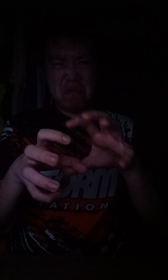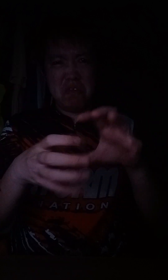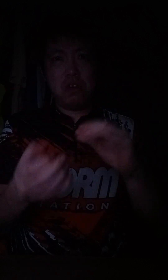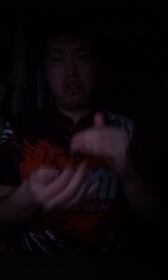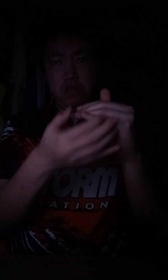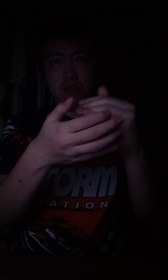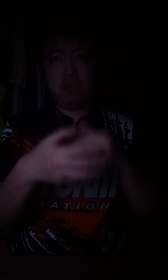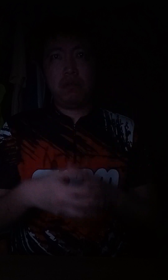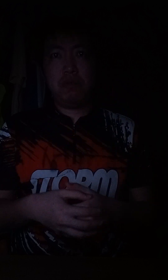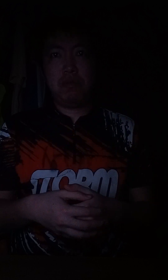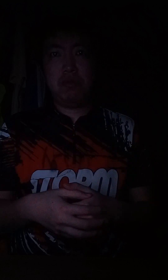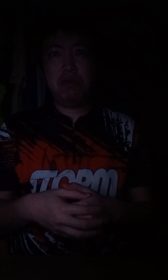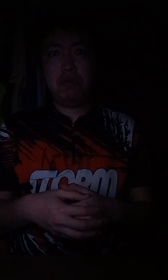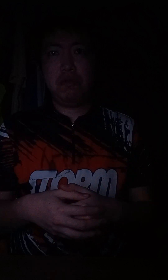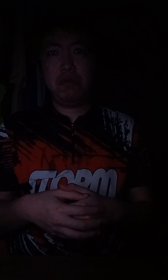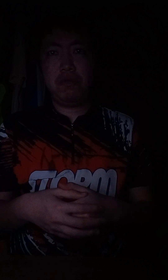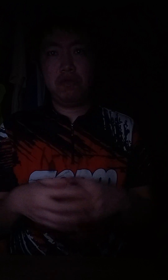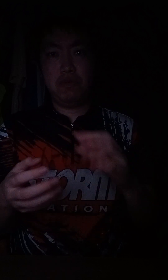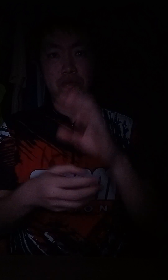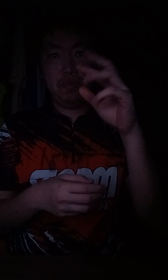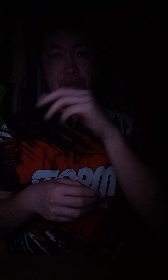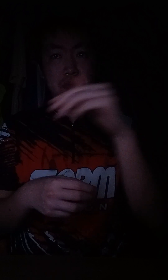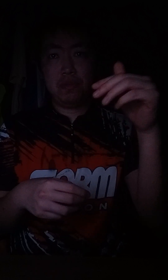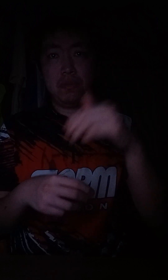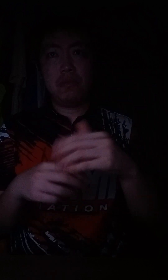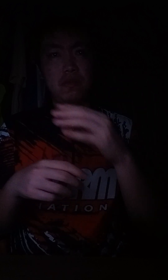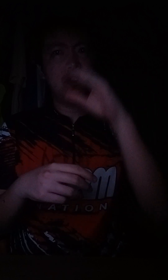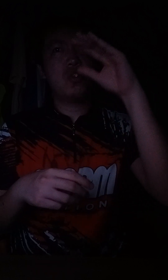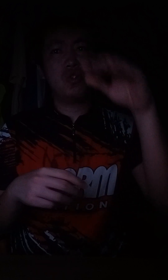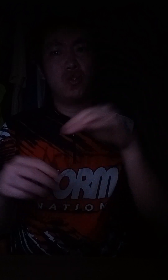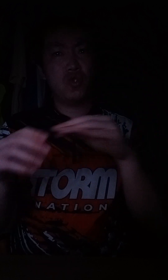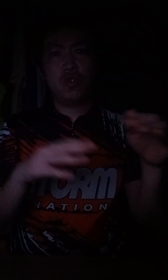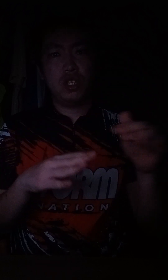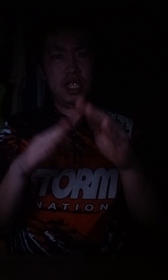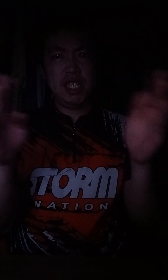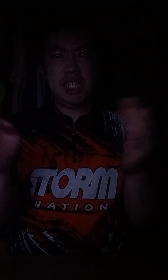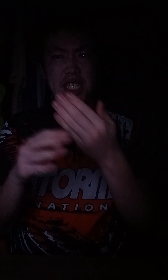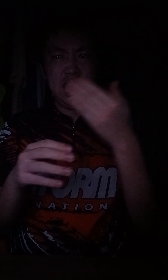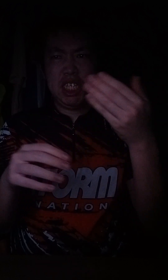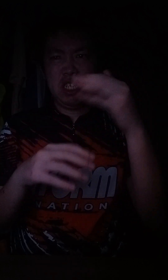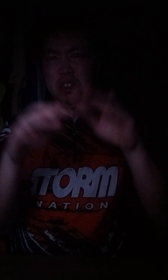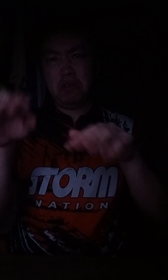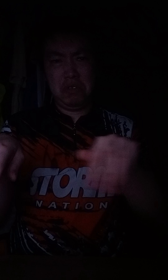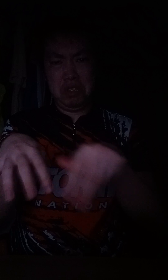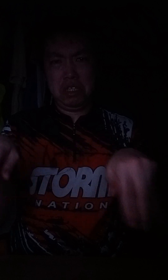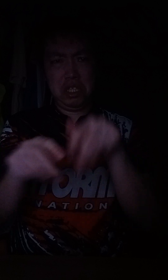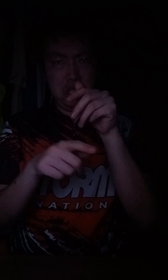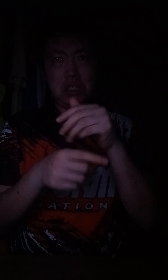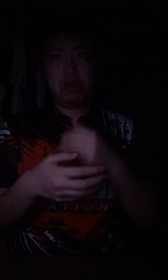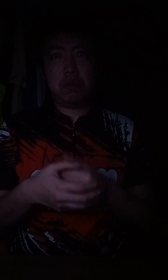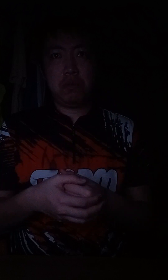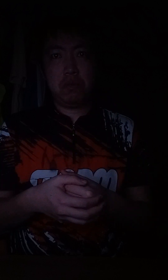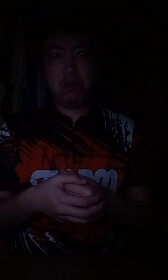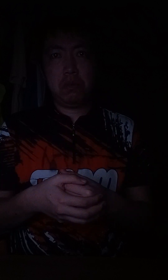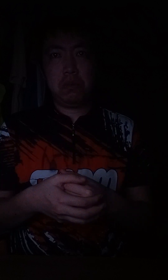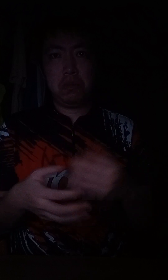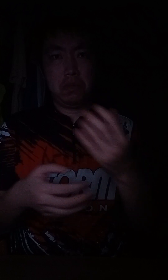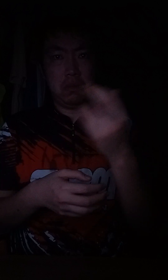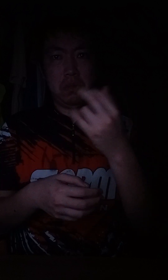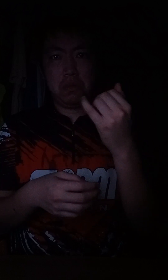생겼습니다. 변기 위 선반에는 음료수통과 지저분한 휴지가 널브러져 있고 여성 위생용품